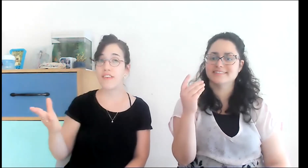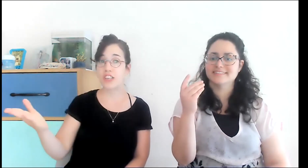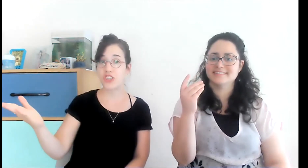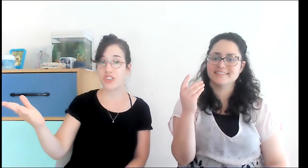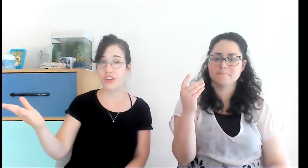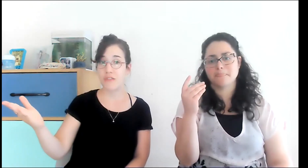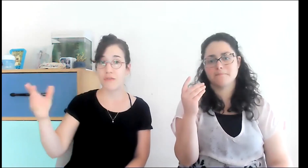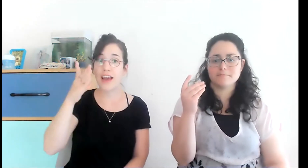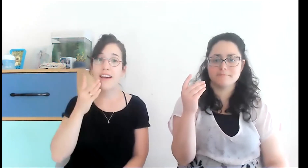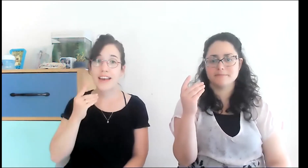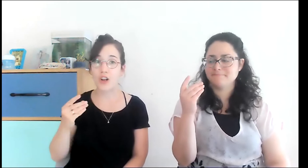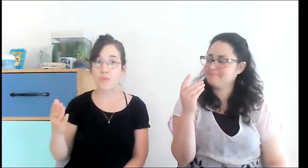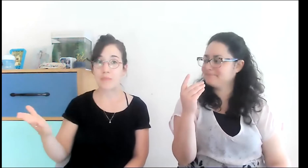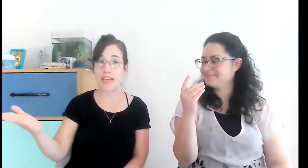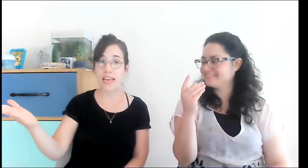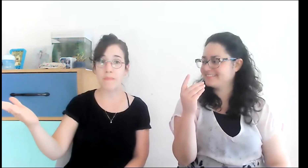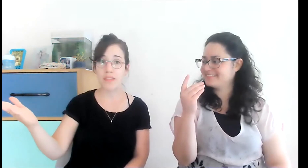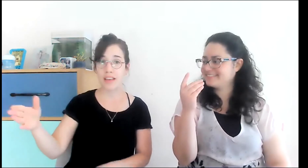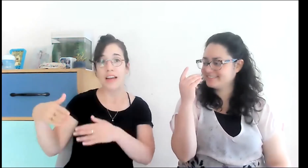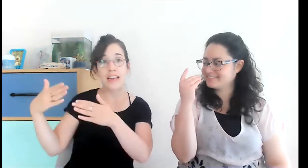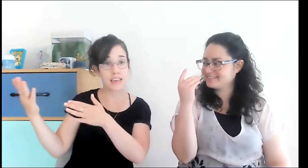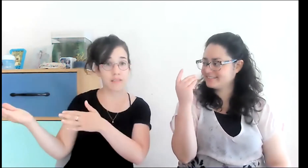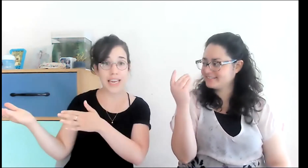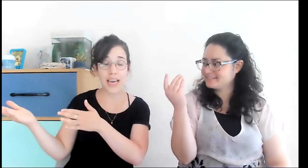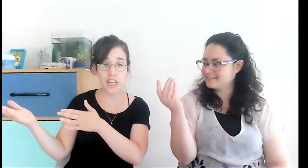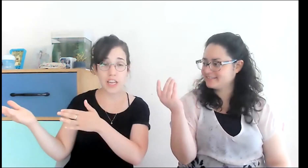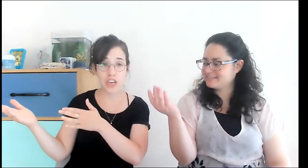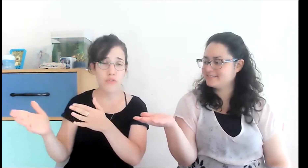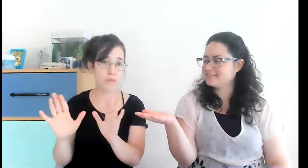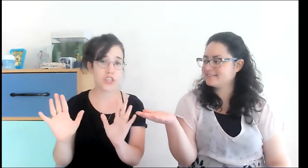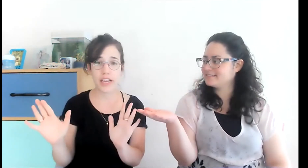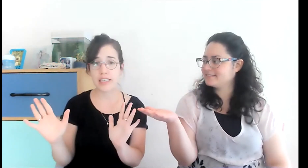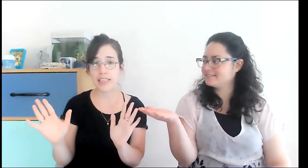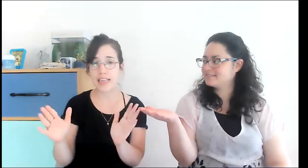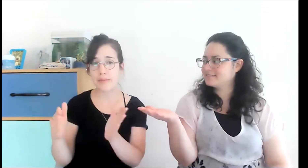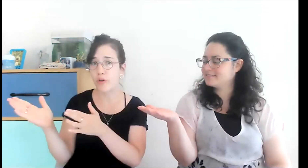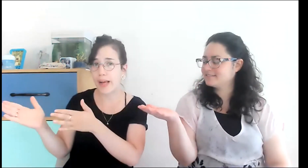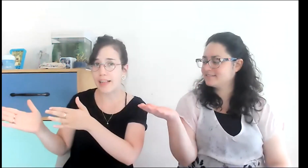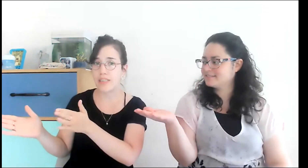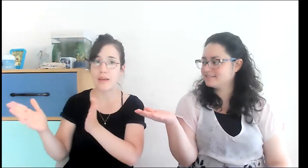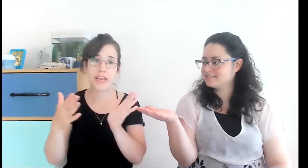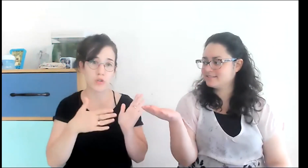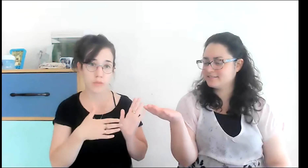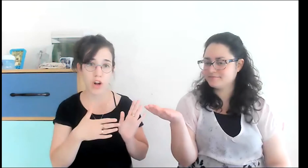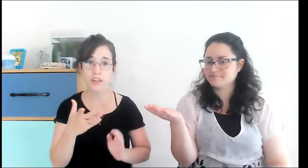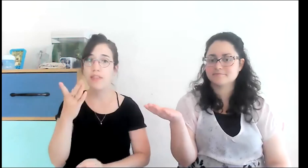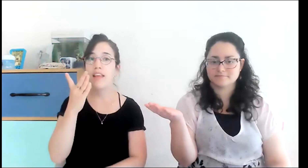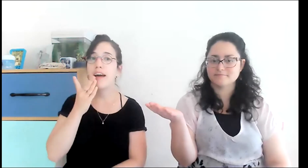דבש. ואנחנו מצביעים לצד אחד של הגוף, לא משנה איזה צד, אתם יכולים להחליט אם זה ימין או שמאל.